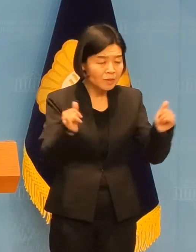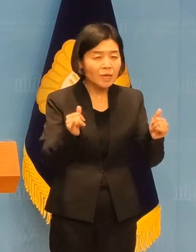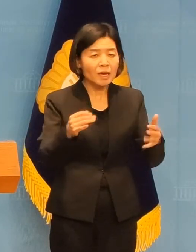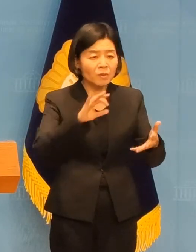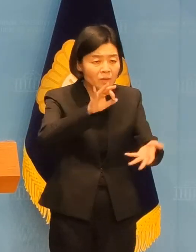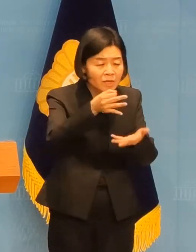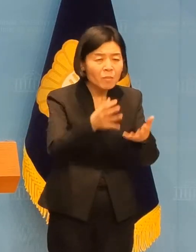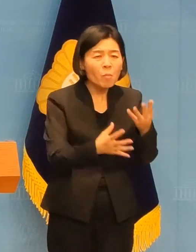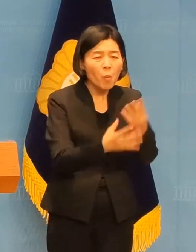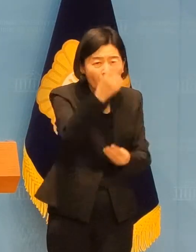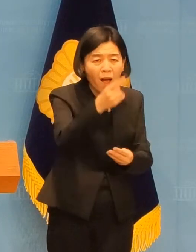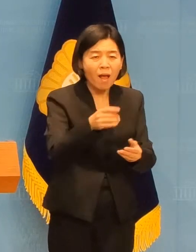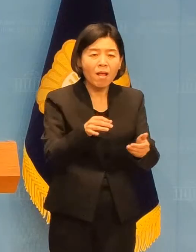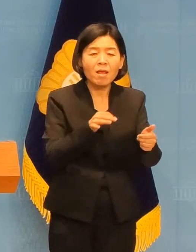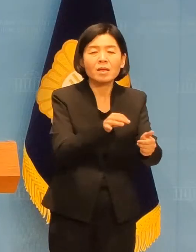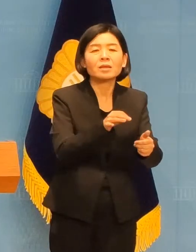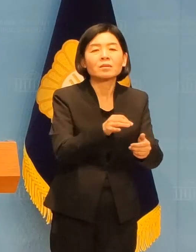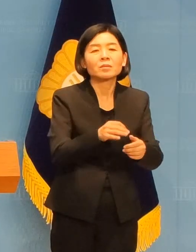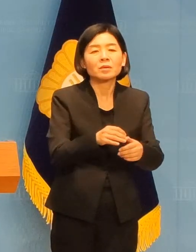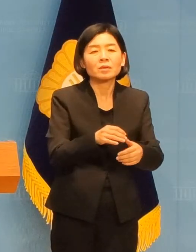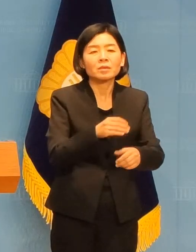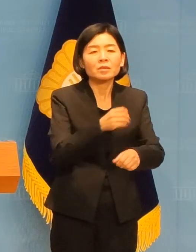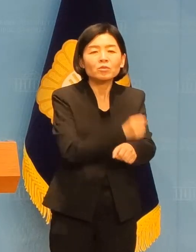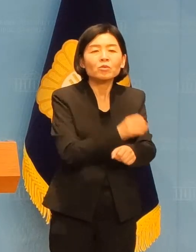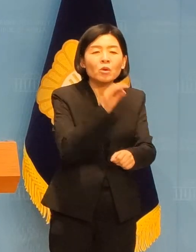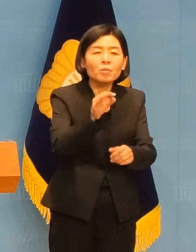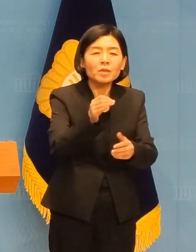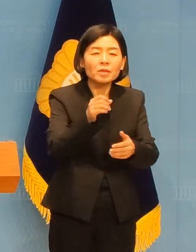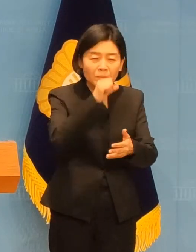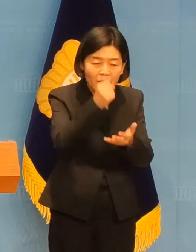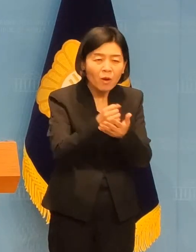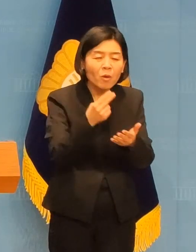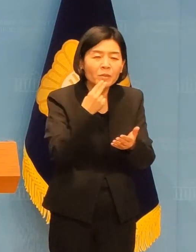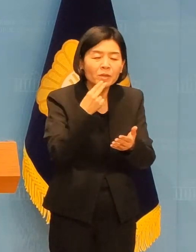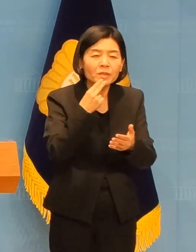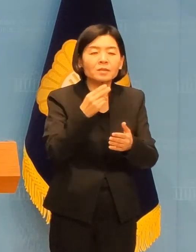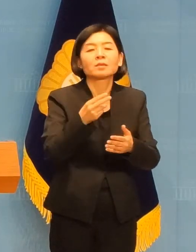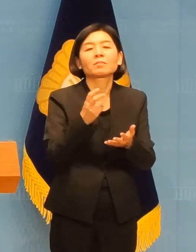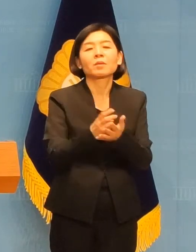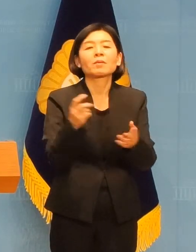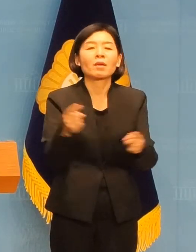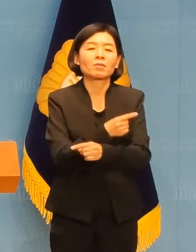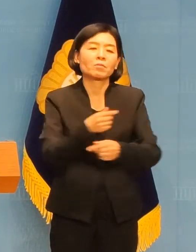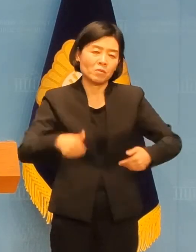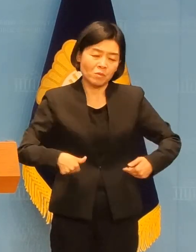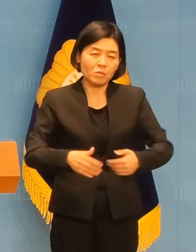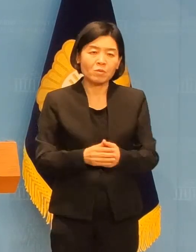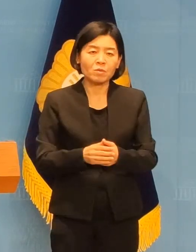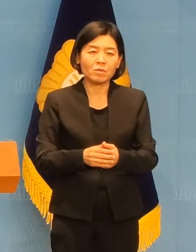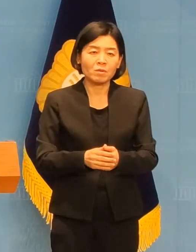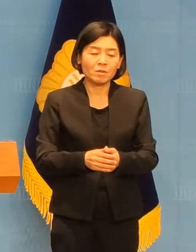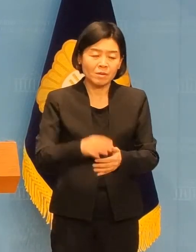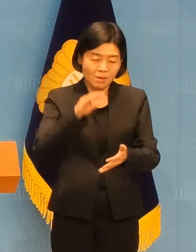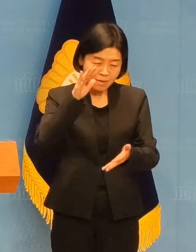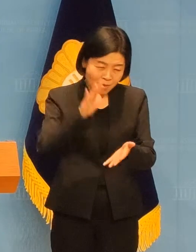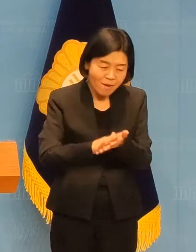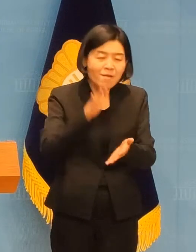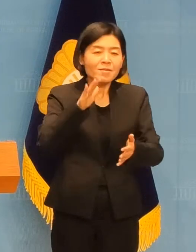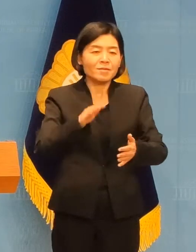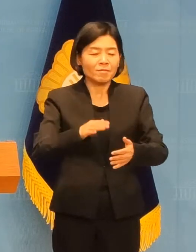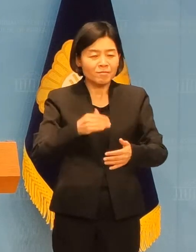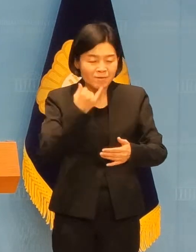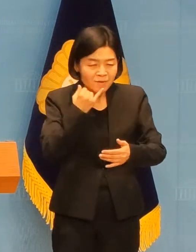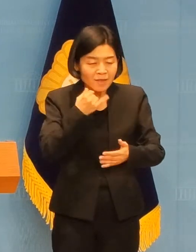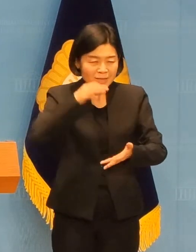남용을 정확히 확인하고 제도 개선에 나서야 합니다. 열정페이와 감시 문화로 청년을